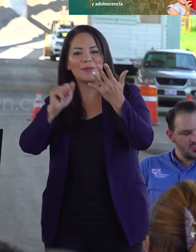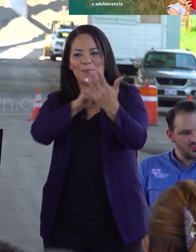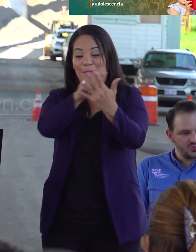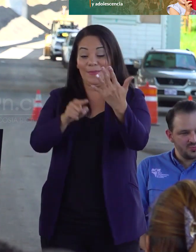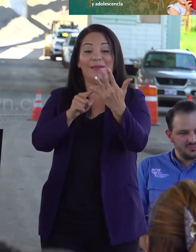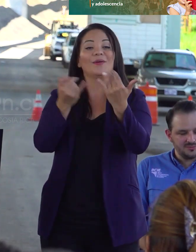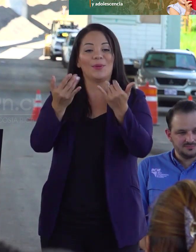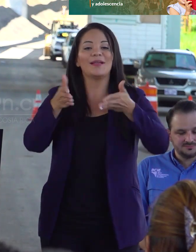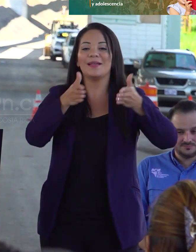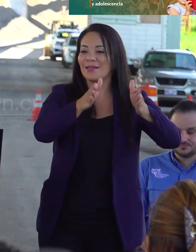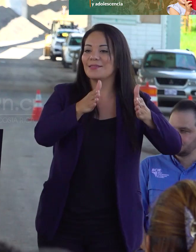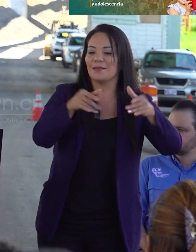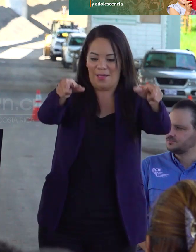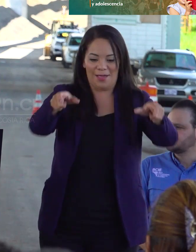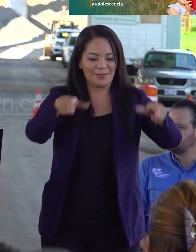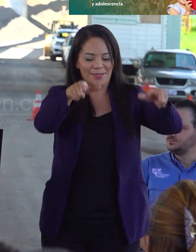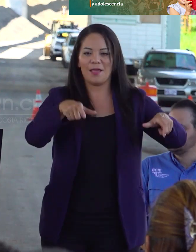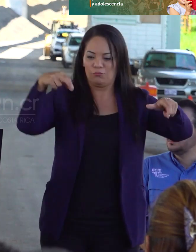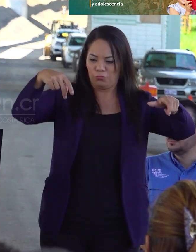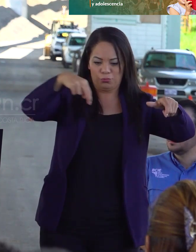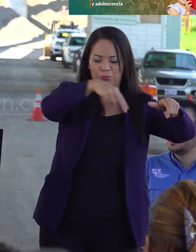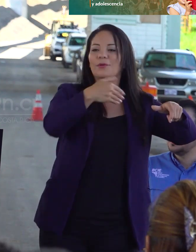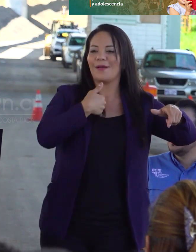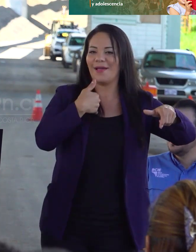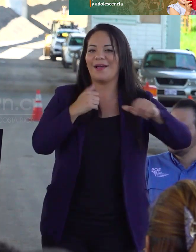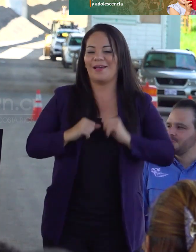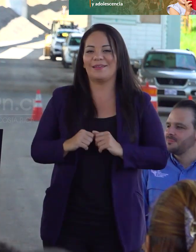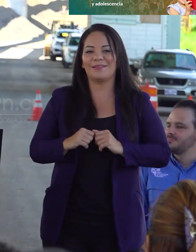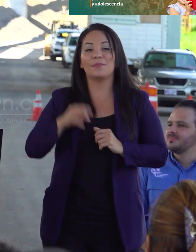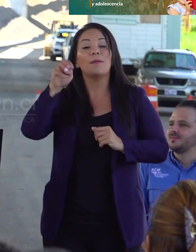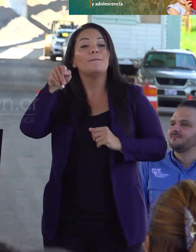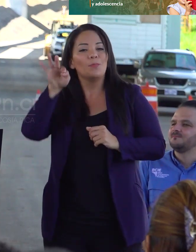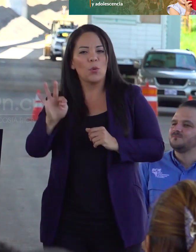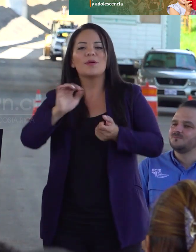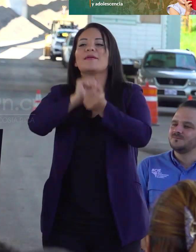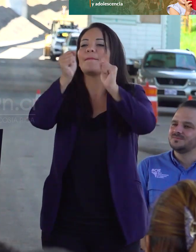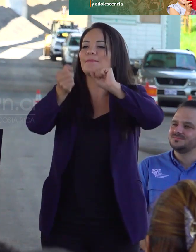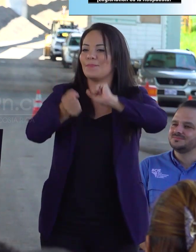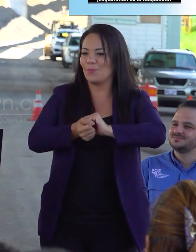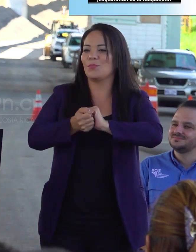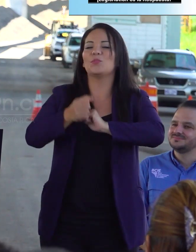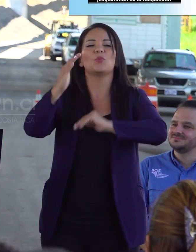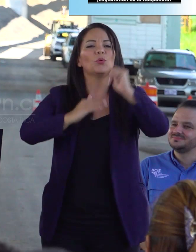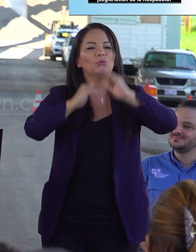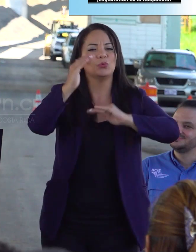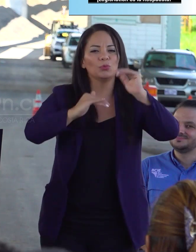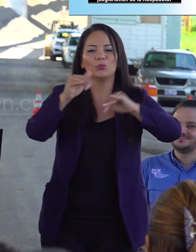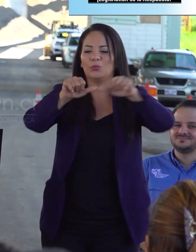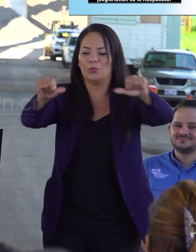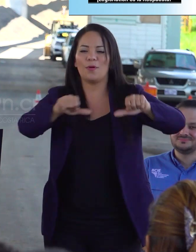calles cuentan con aceras y pasos peatonales. El MOP también construyó